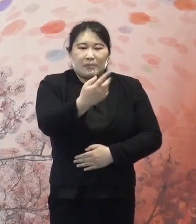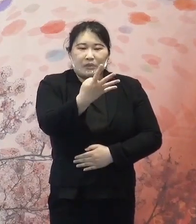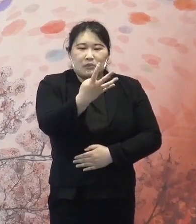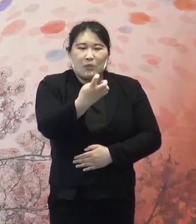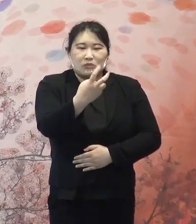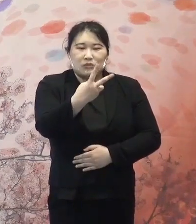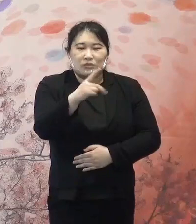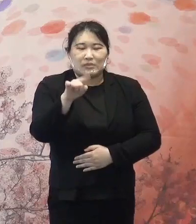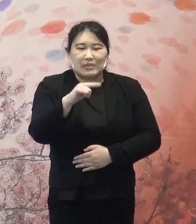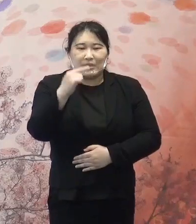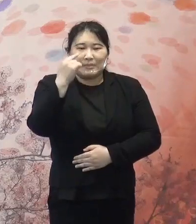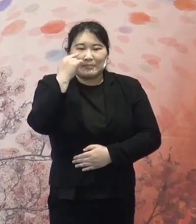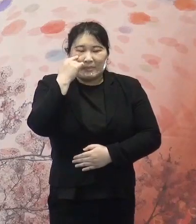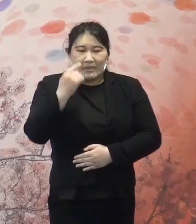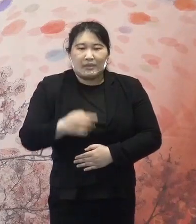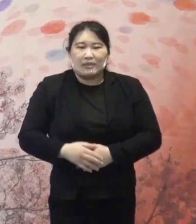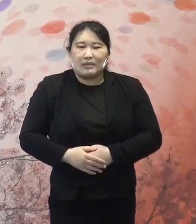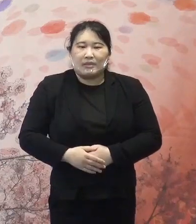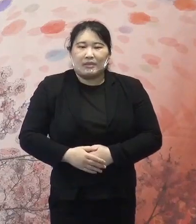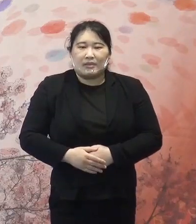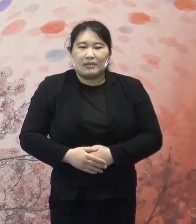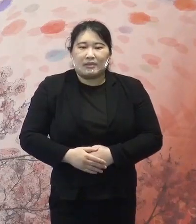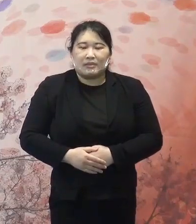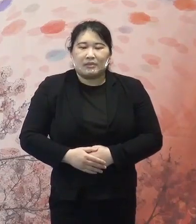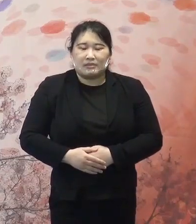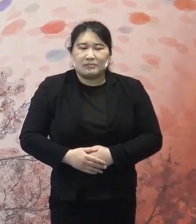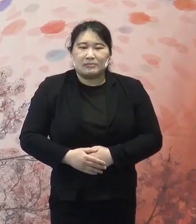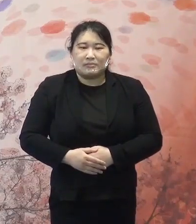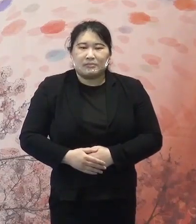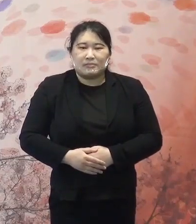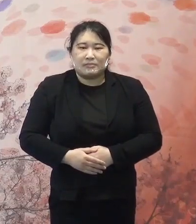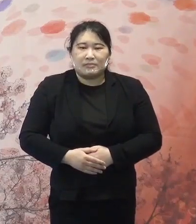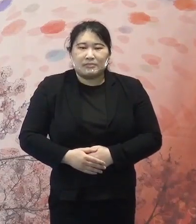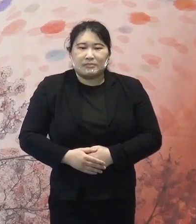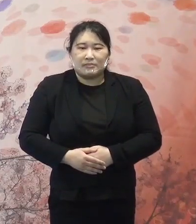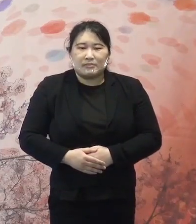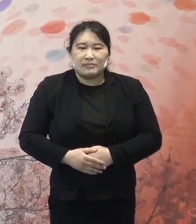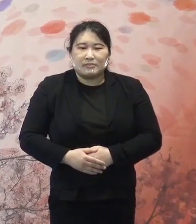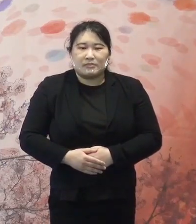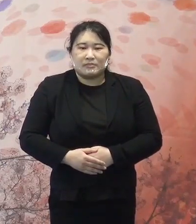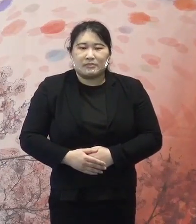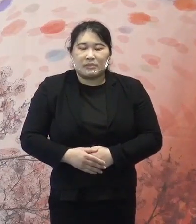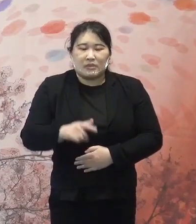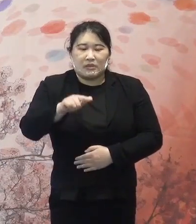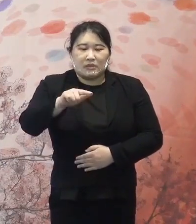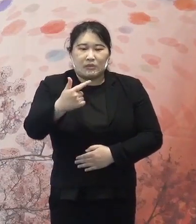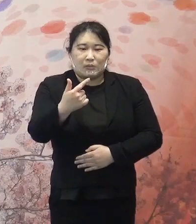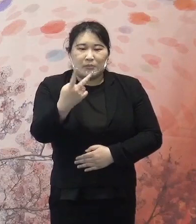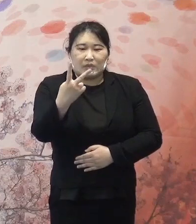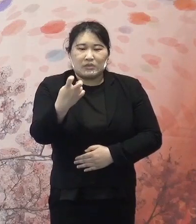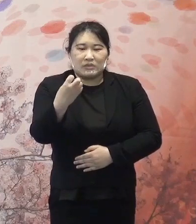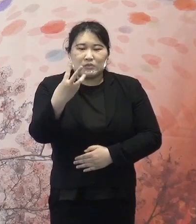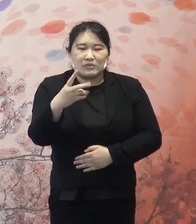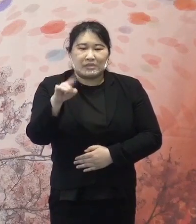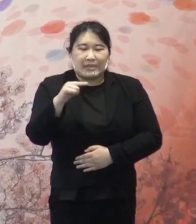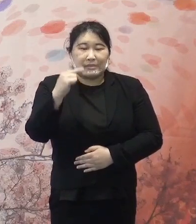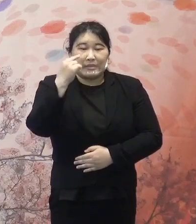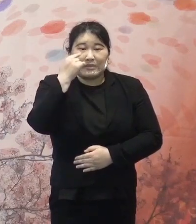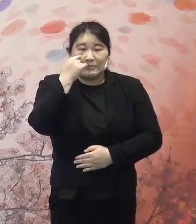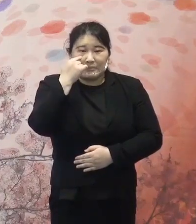642例目ということで、こちらについては、起用の方623例目の方